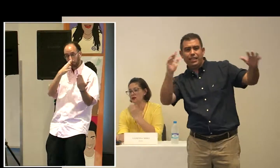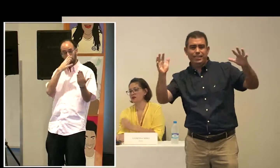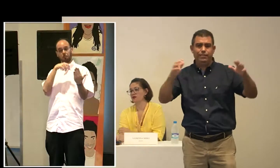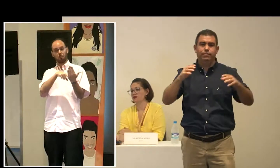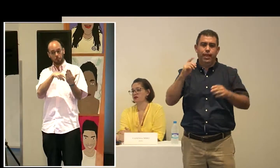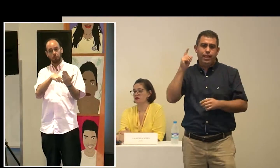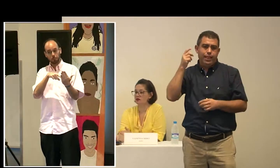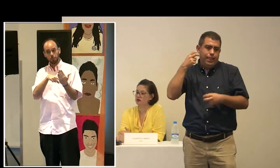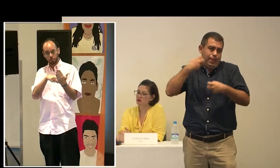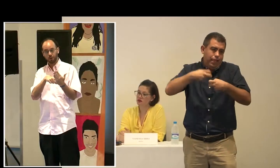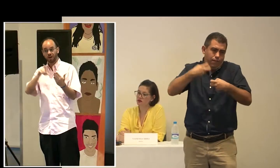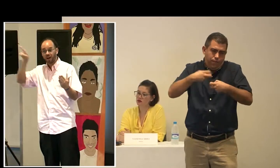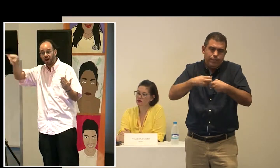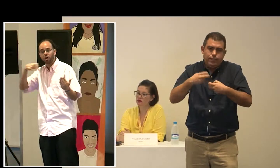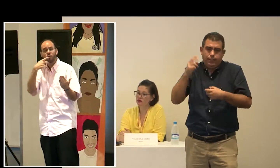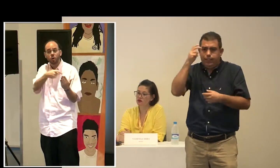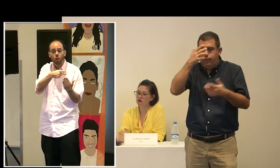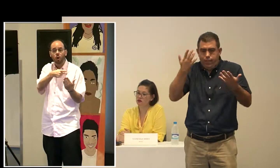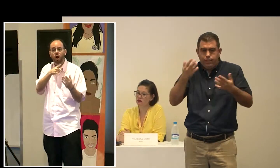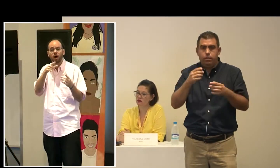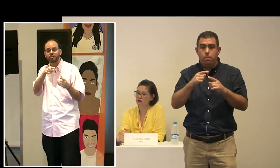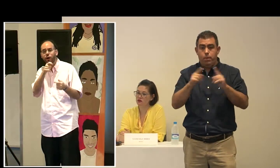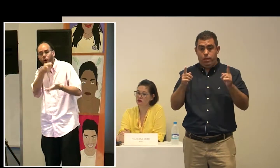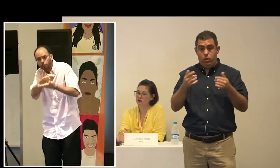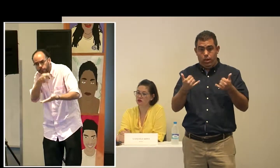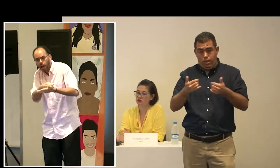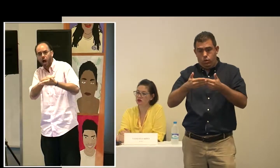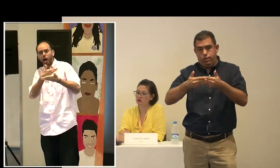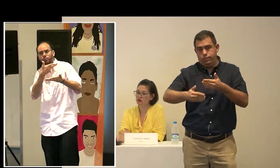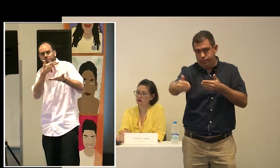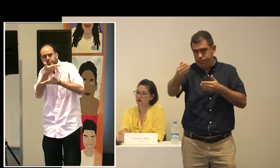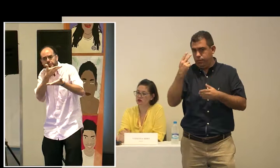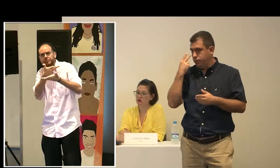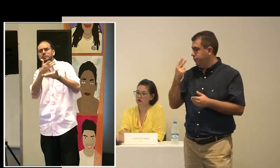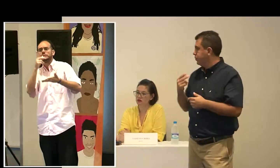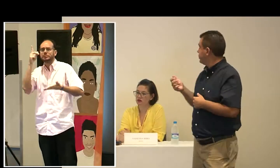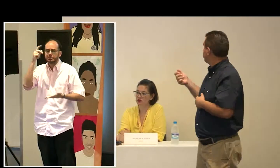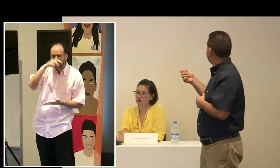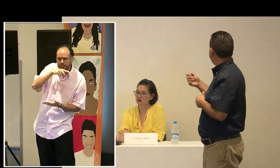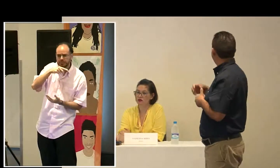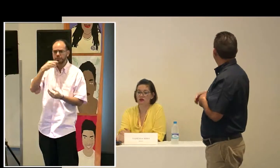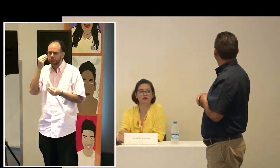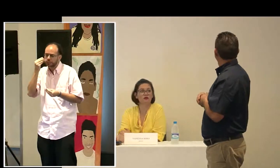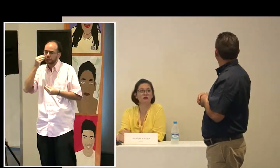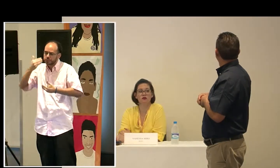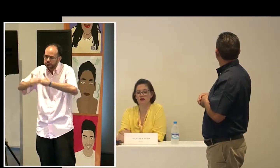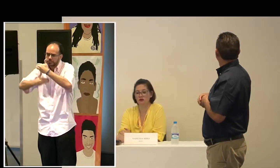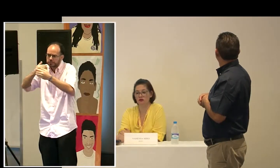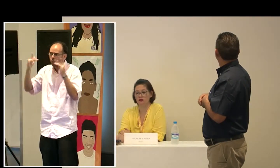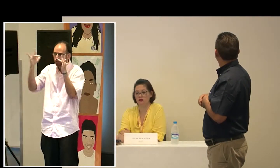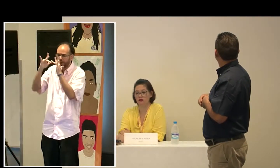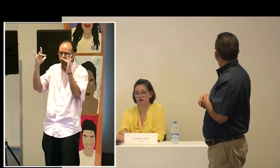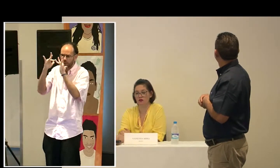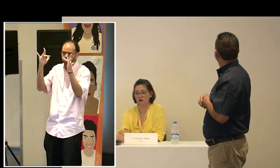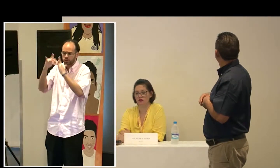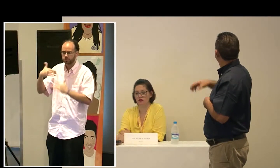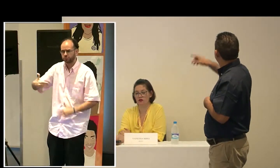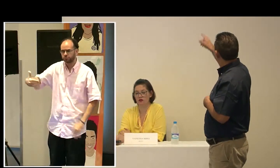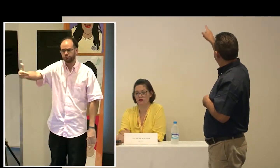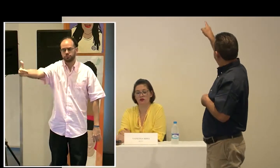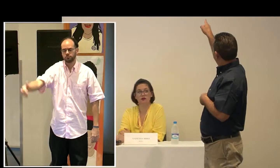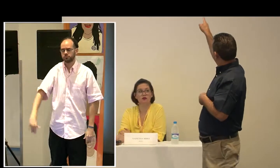materiais que têm os materiais de ASL. O governo, ele fica impressionado com o trabalho que está